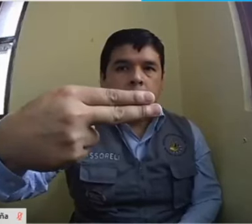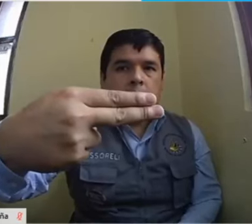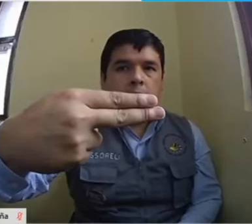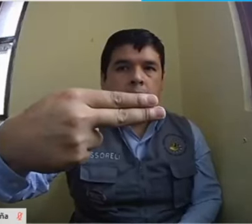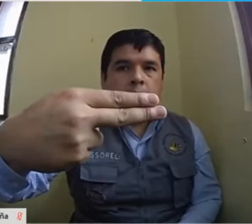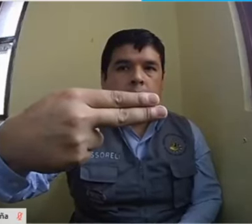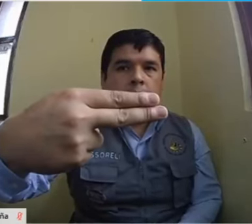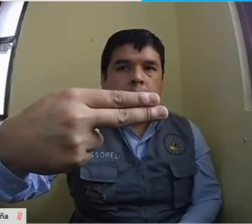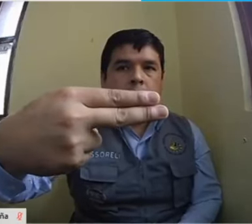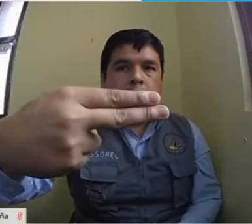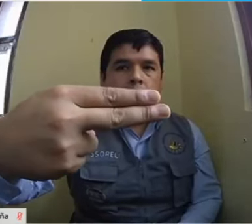perdón, la H,